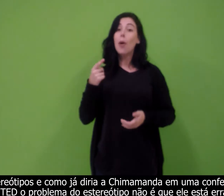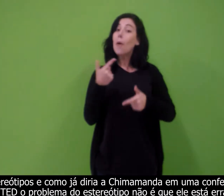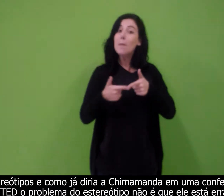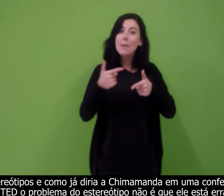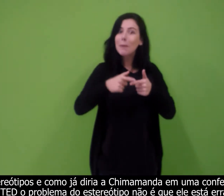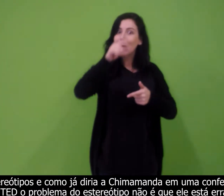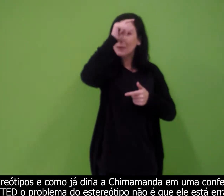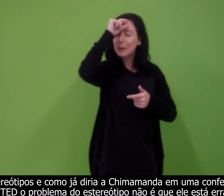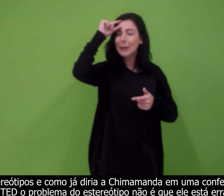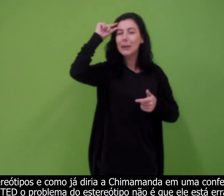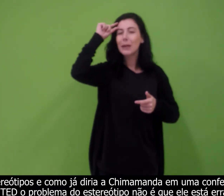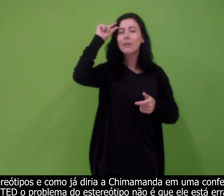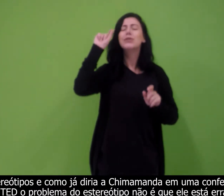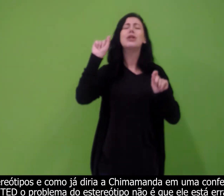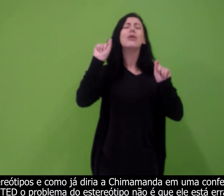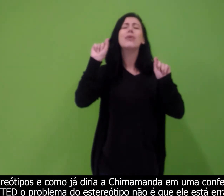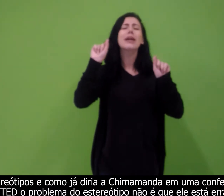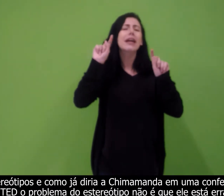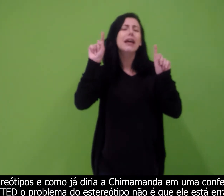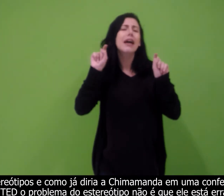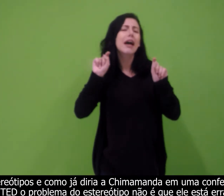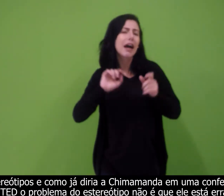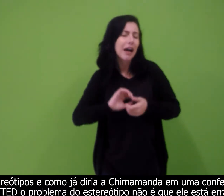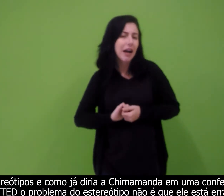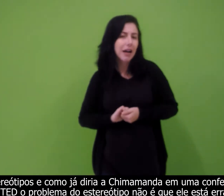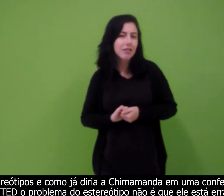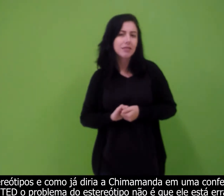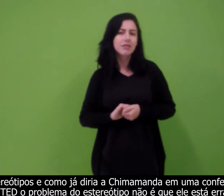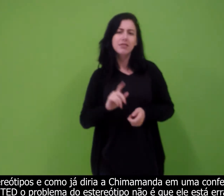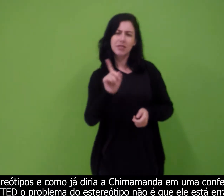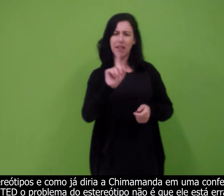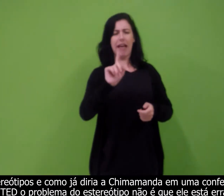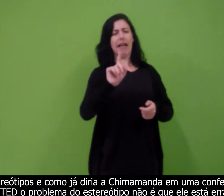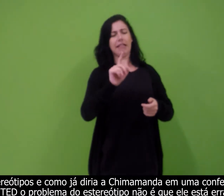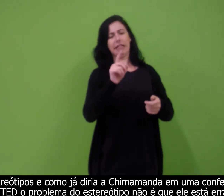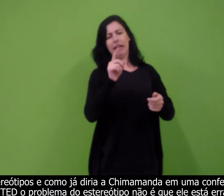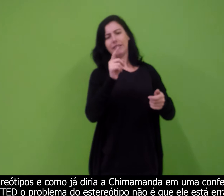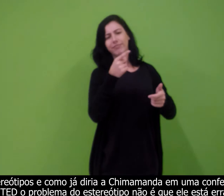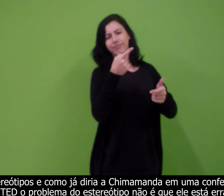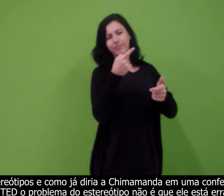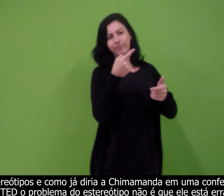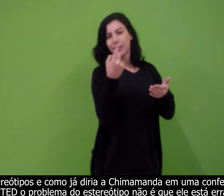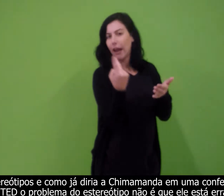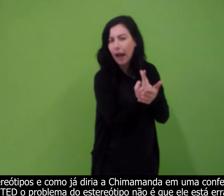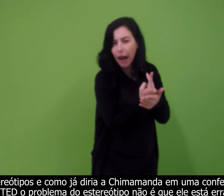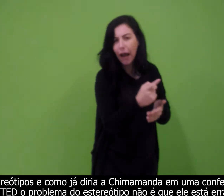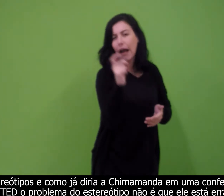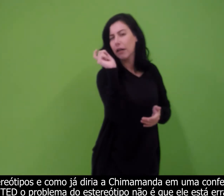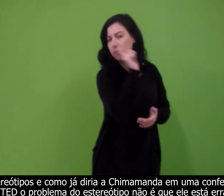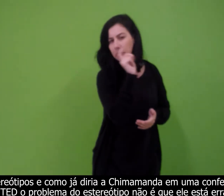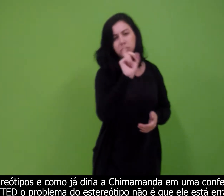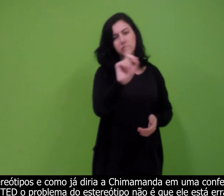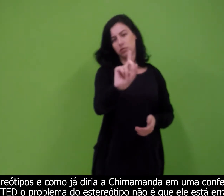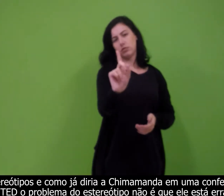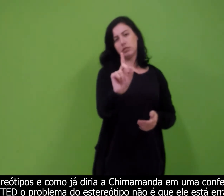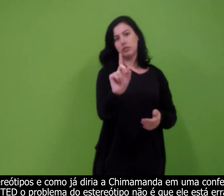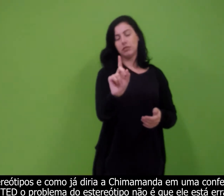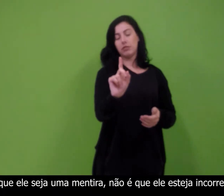conferência feita no TED, o problema do estereótipo não é que ele está errado, não é que